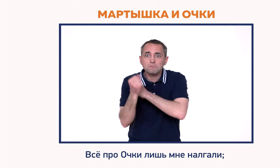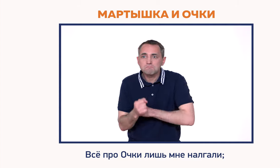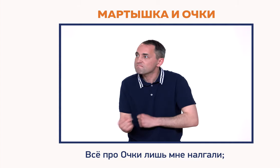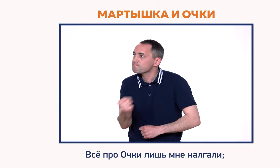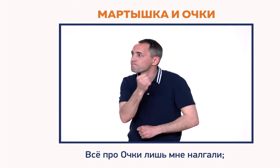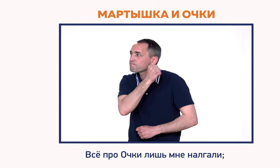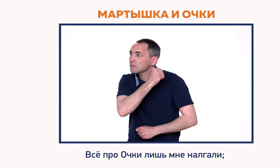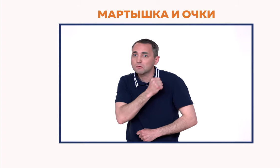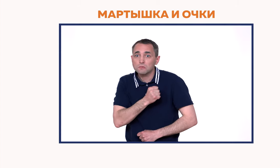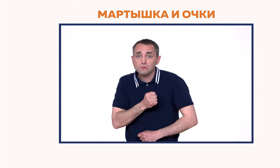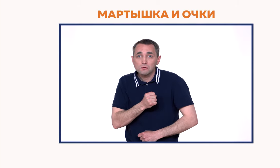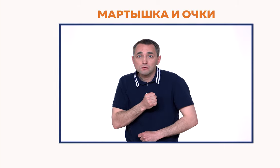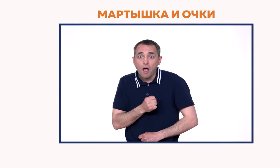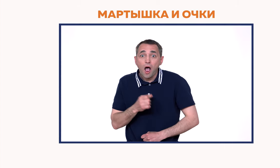налгали.